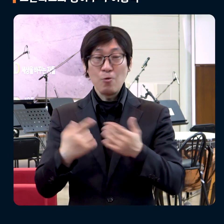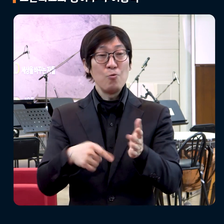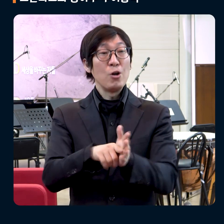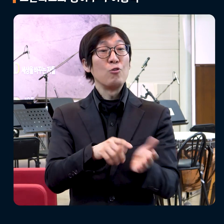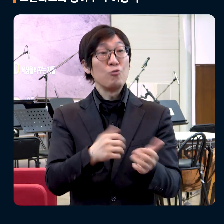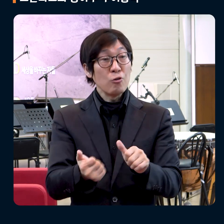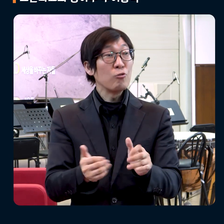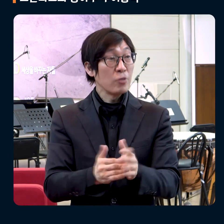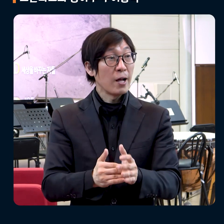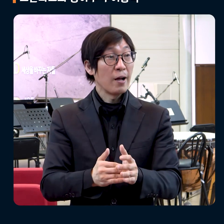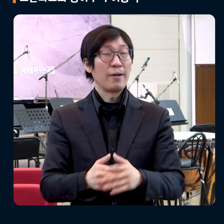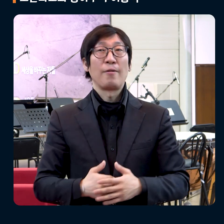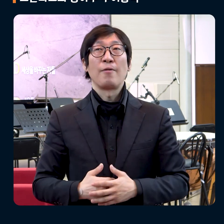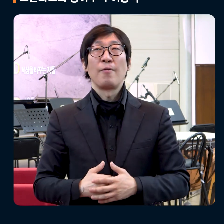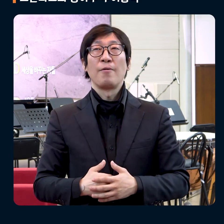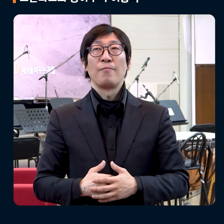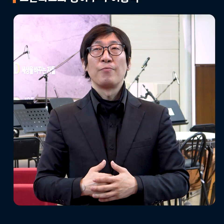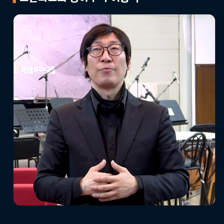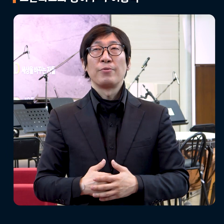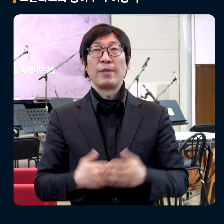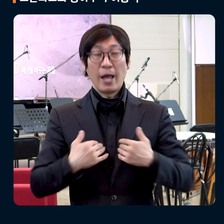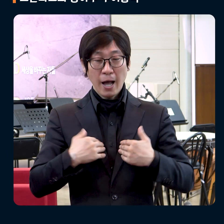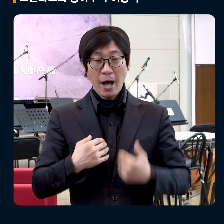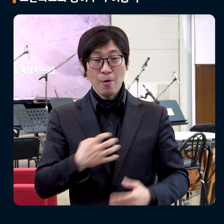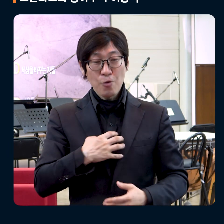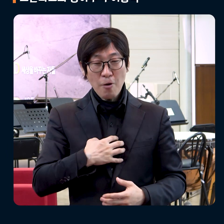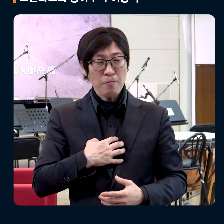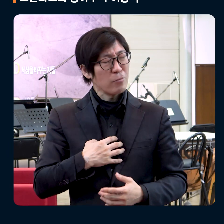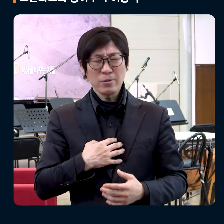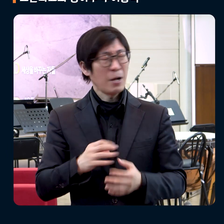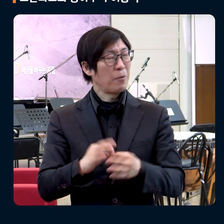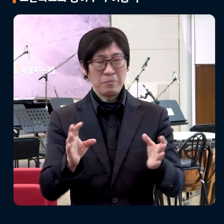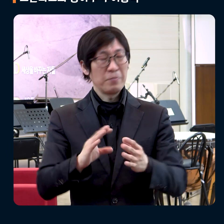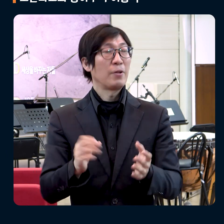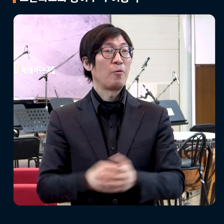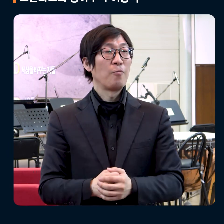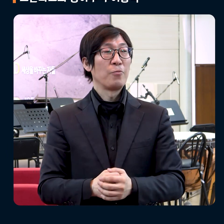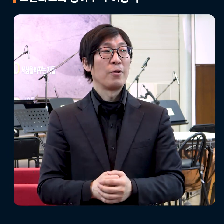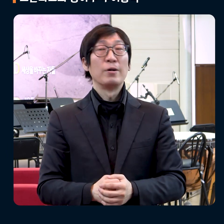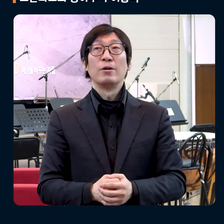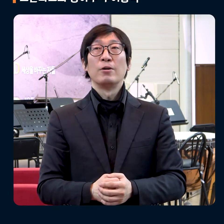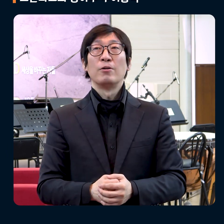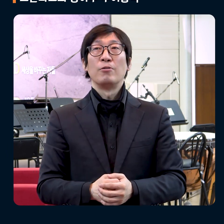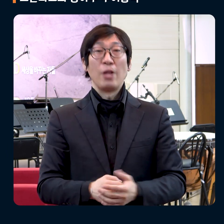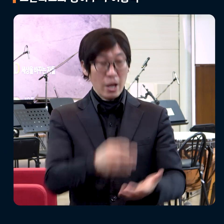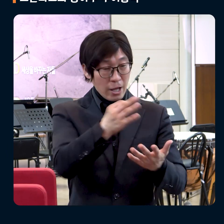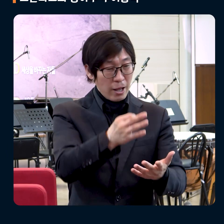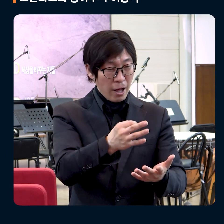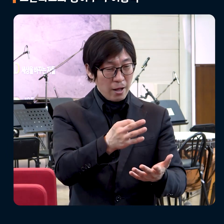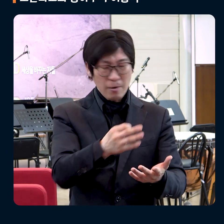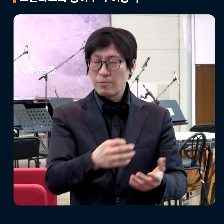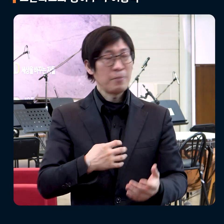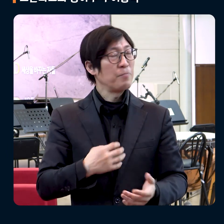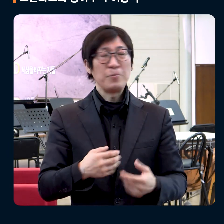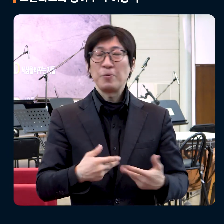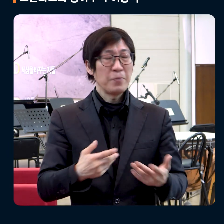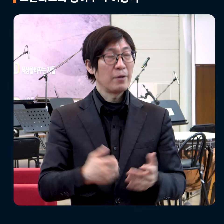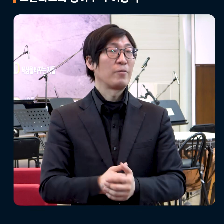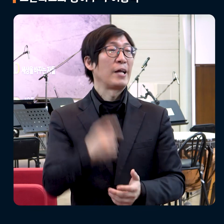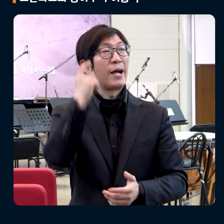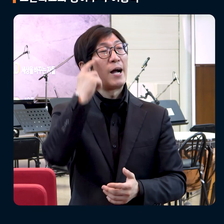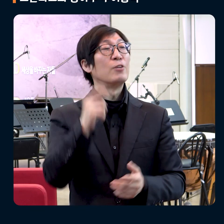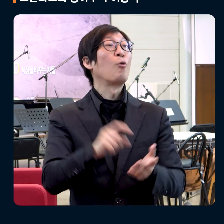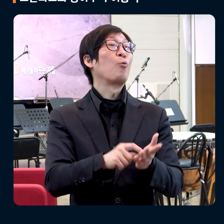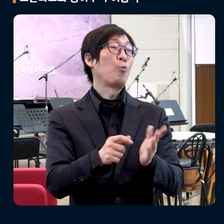위해 죽으셨구나. 내가 지금 위험당하는 게 무슨 문제 있는가 하고, 내 재물이 무슨 의미가